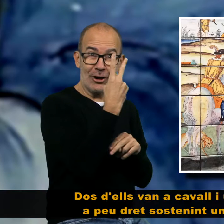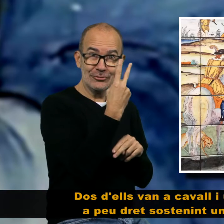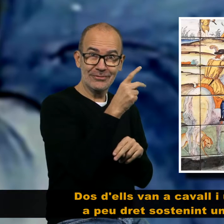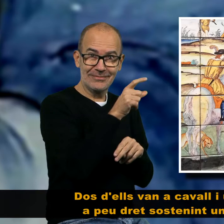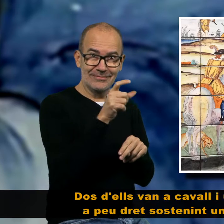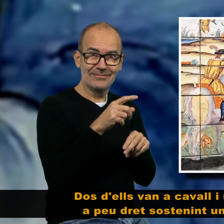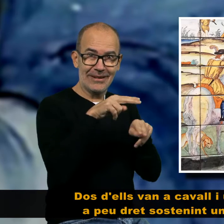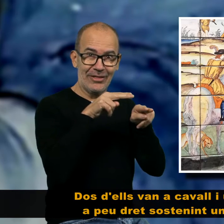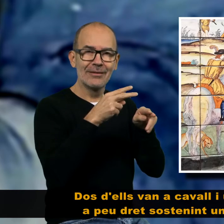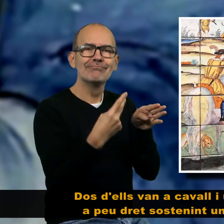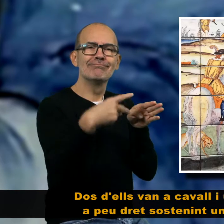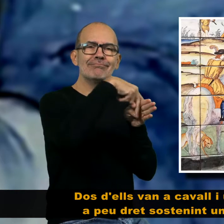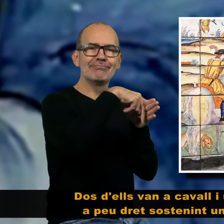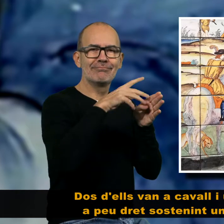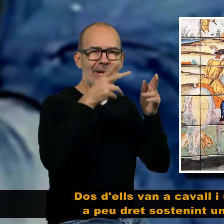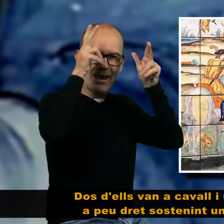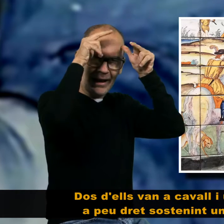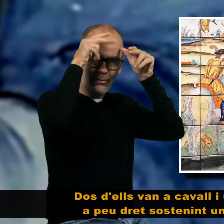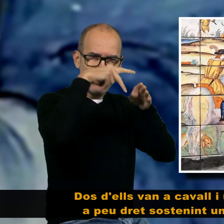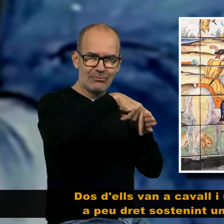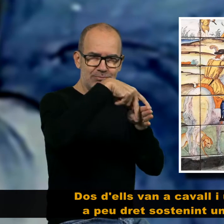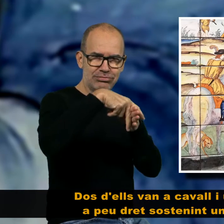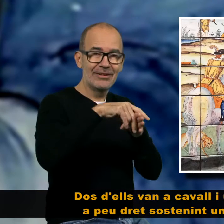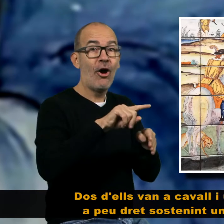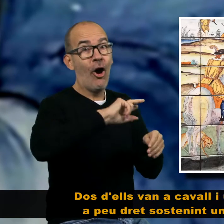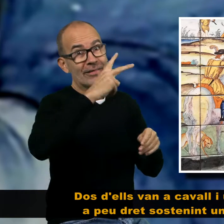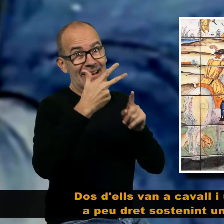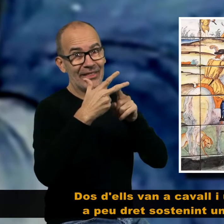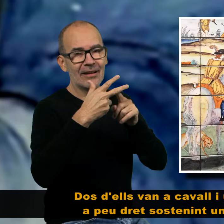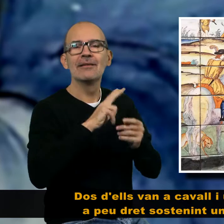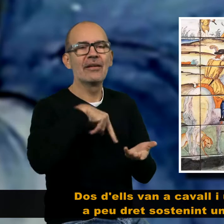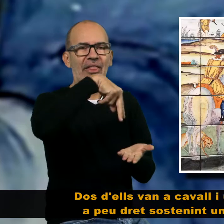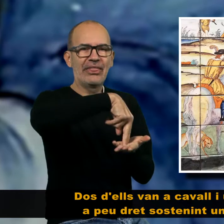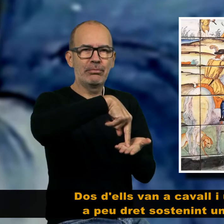Dos d'ells van a cavall i un tercer està a peu dret sostenint una escopeta.